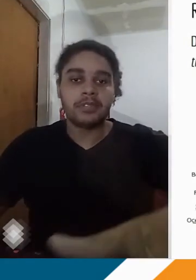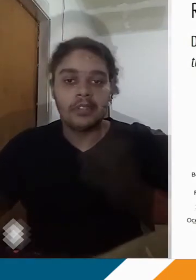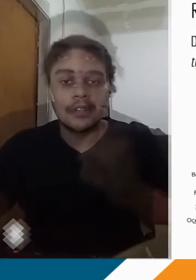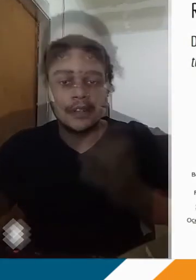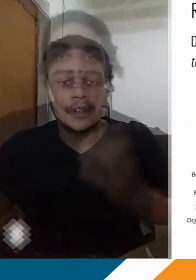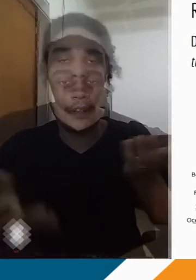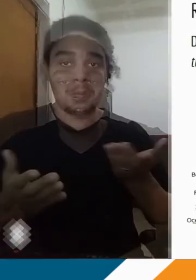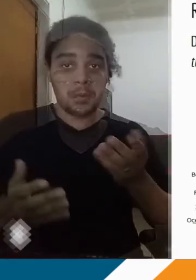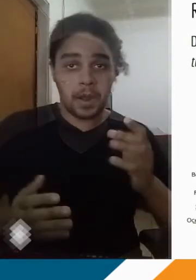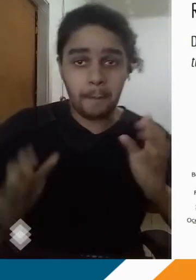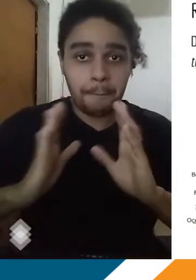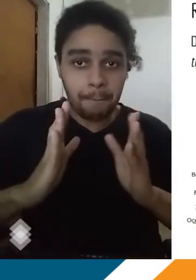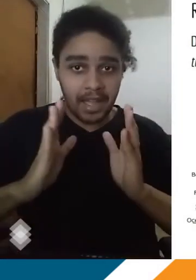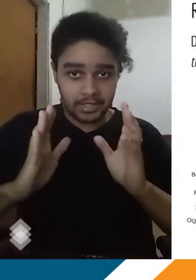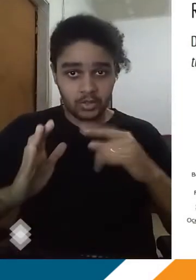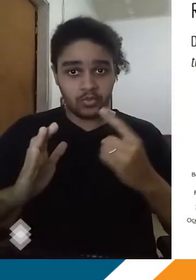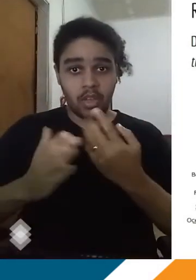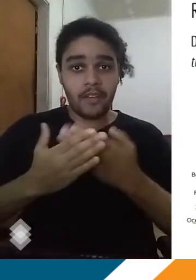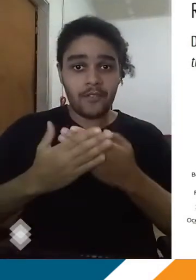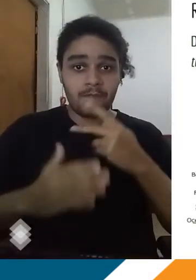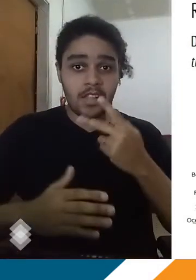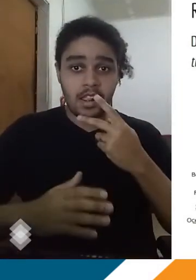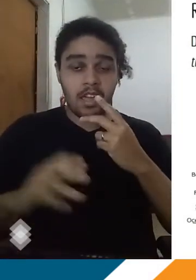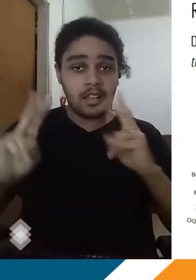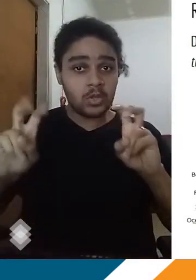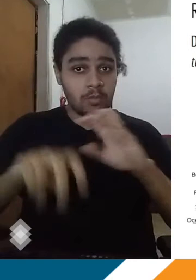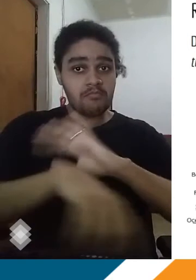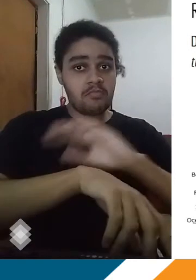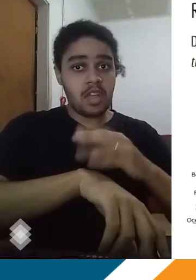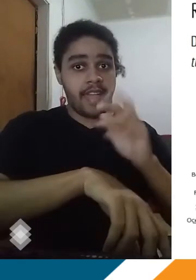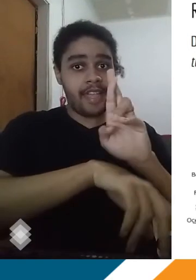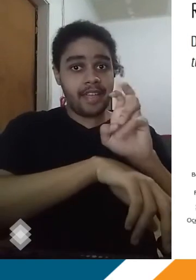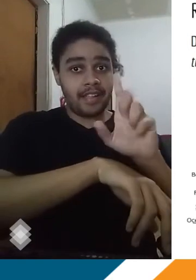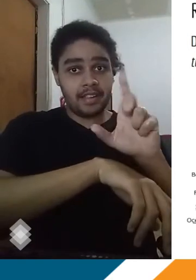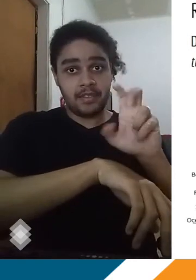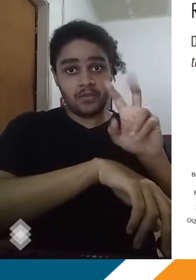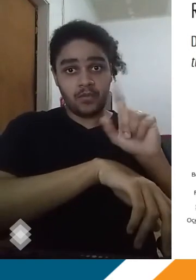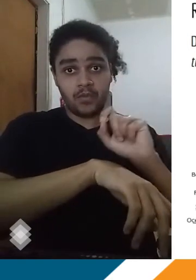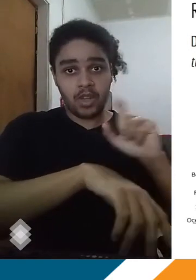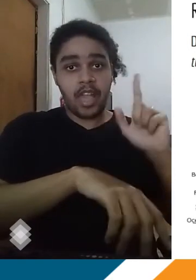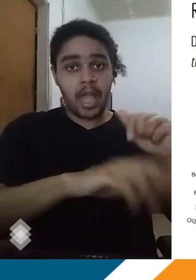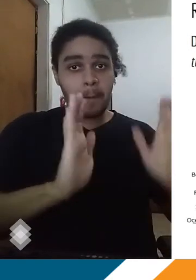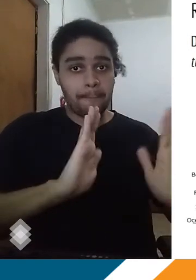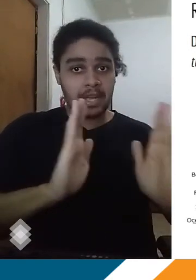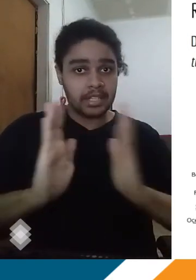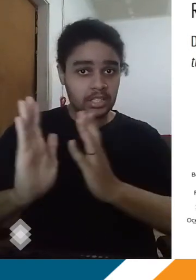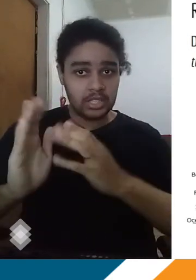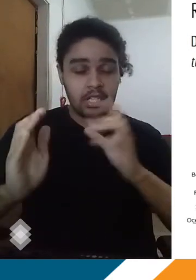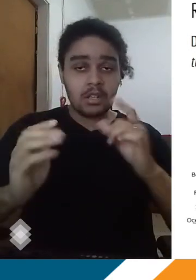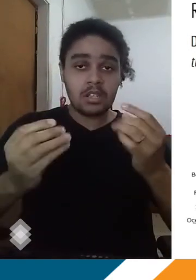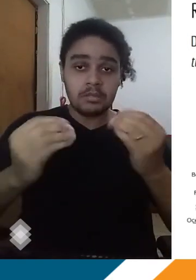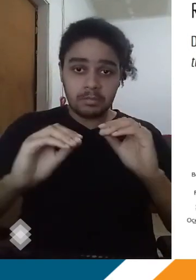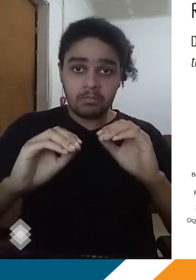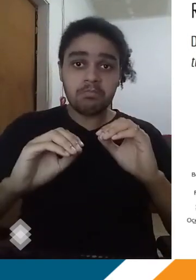Bom, agora a gente chega, né, na segunda parte da nossa aula, que a gente vai falar sobre relevo. A gente pode definir o relevo como o conjunto das formas